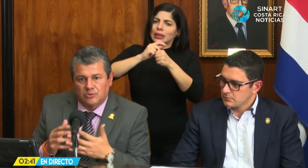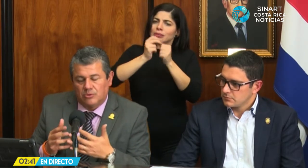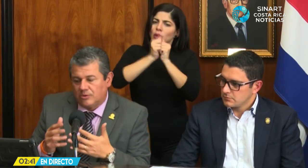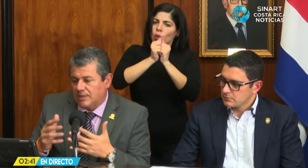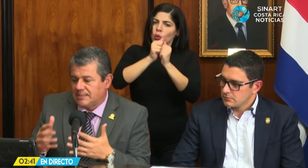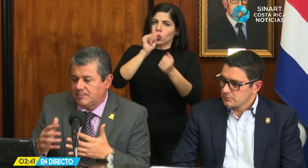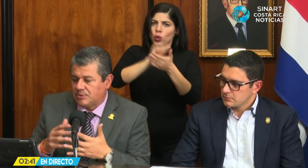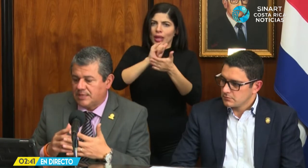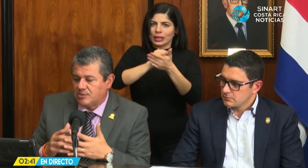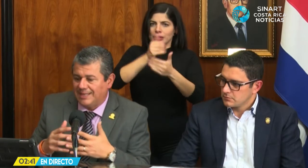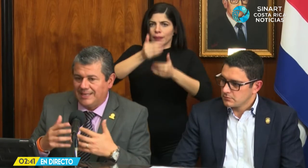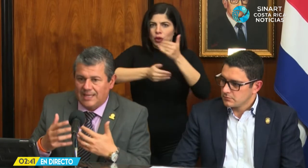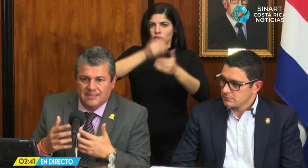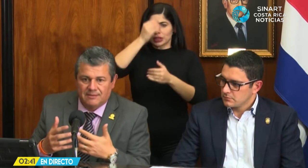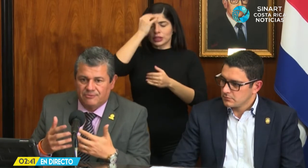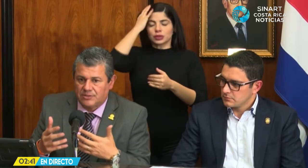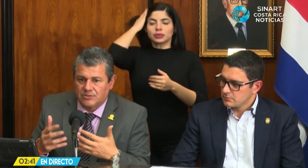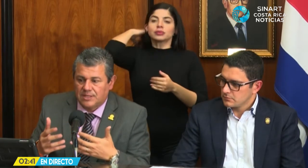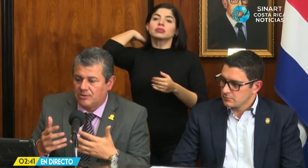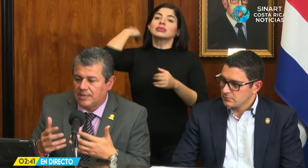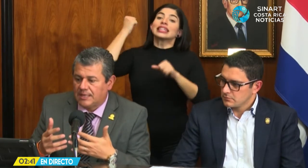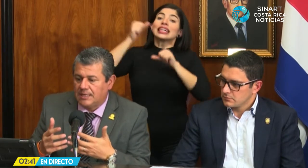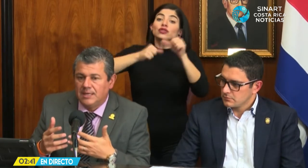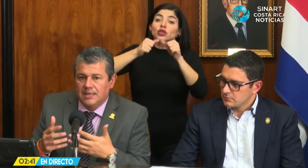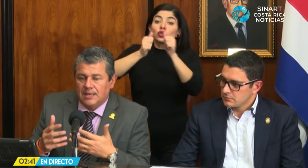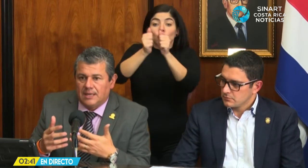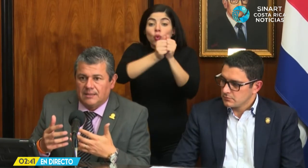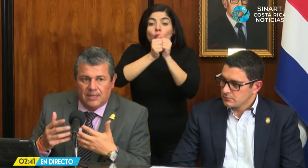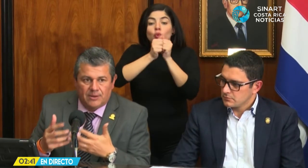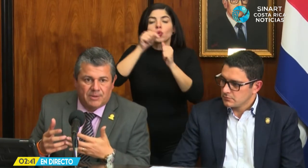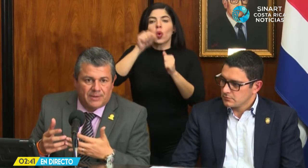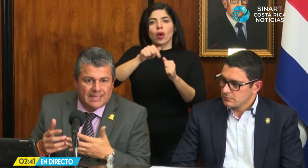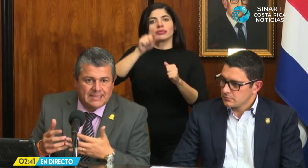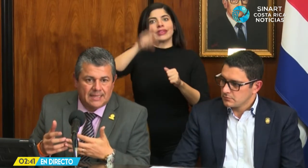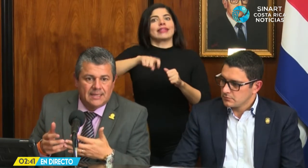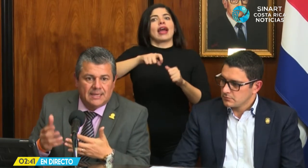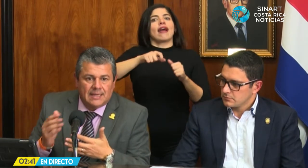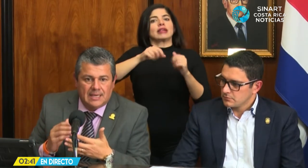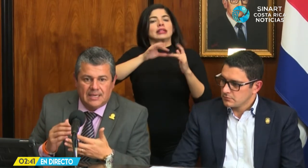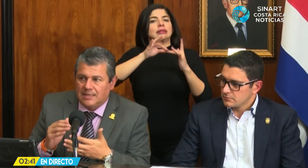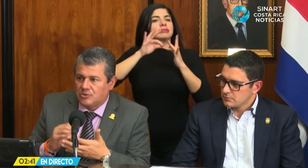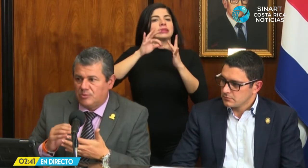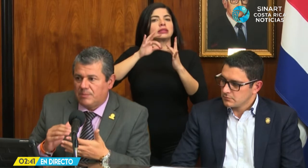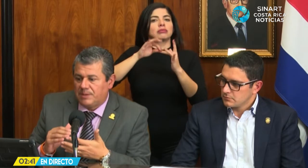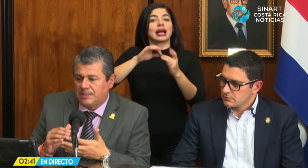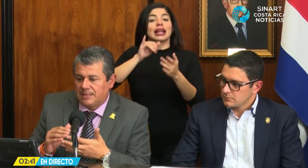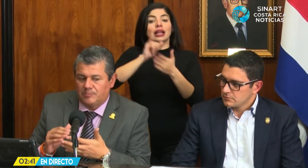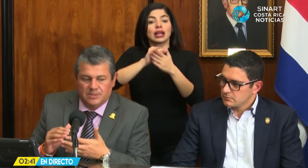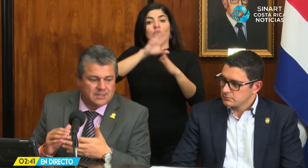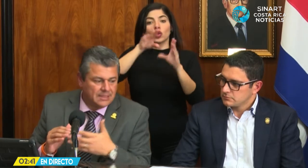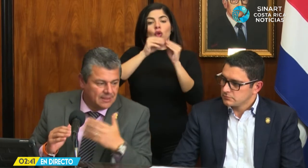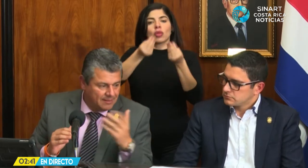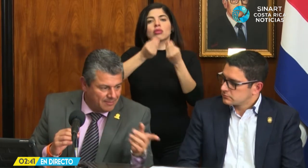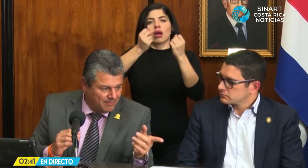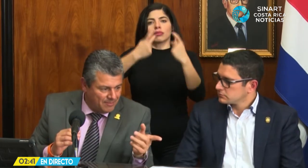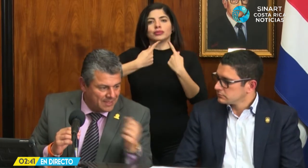esto, con este proceso. El enlace de esfuerzos es lo que aquí debe prevalecer, y esto nos va a permitir